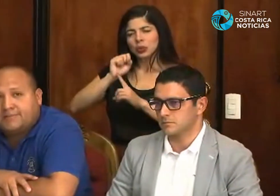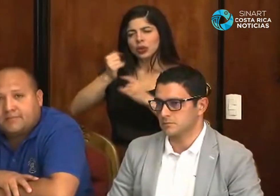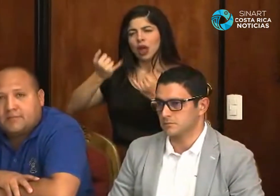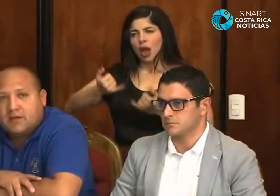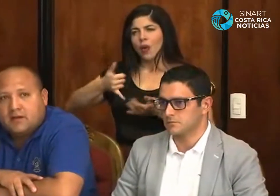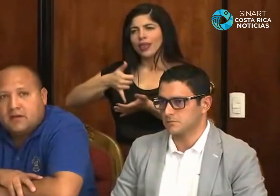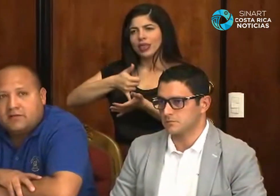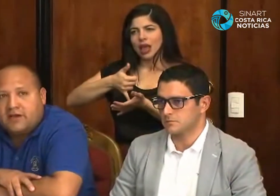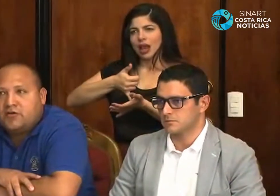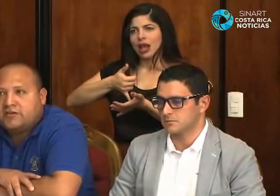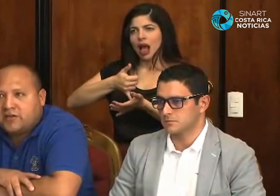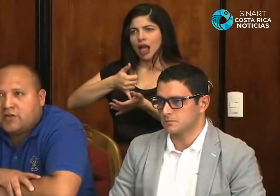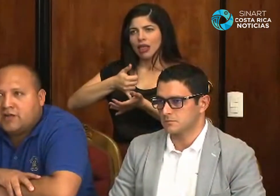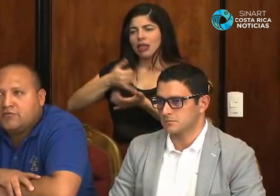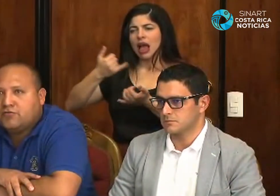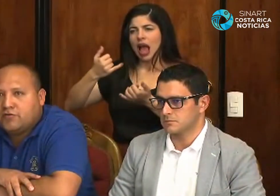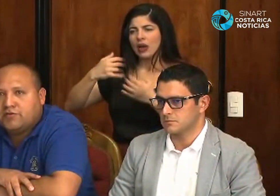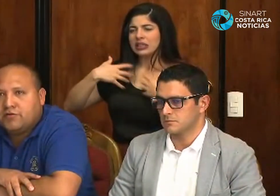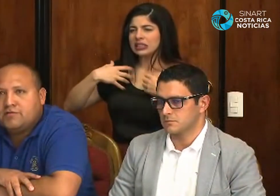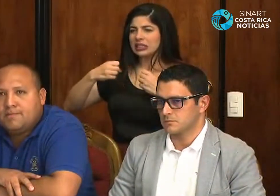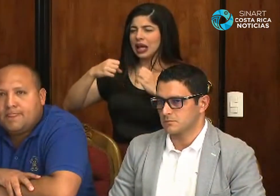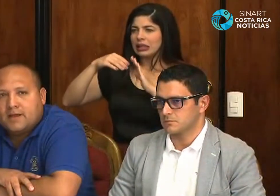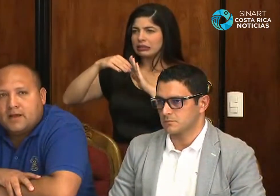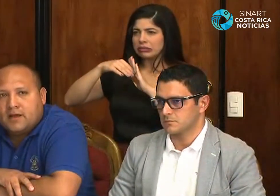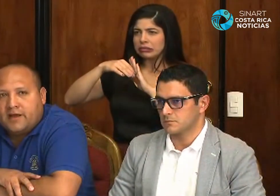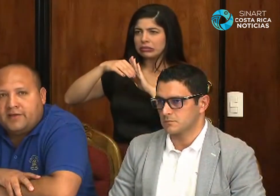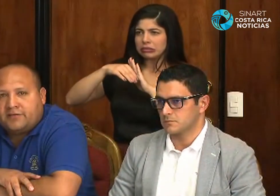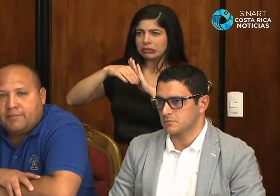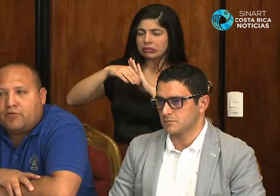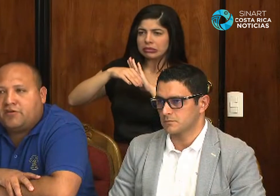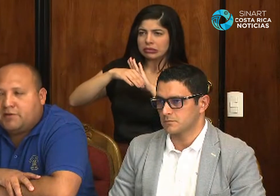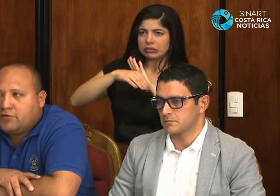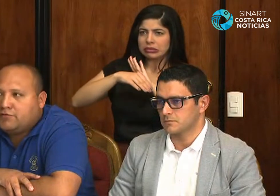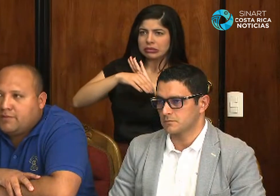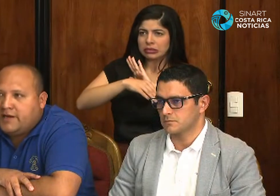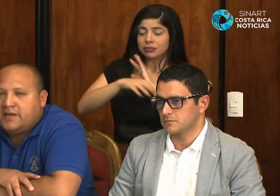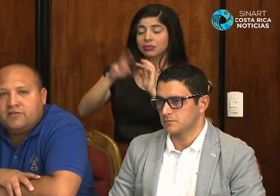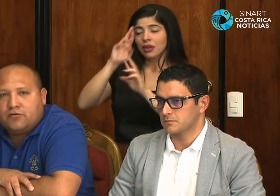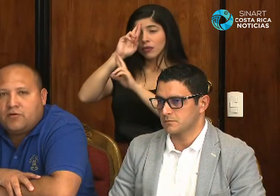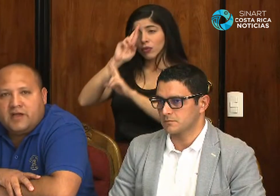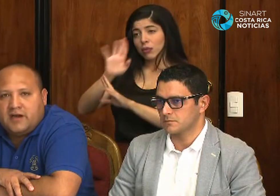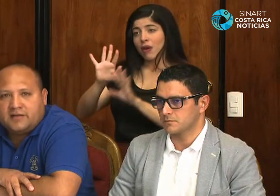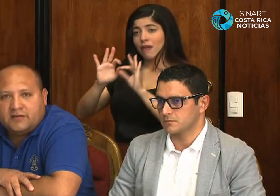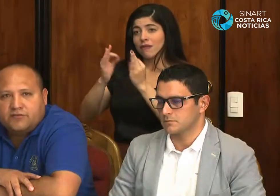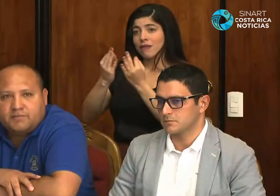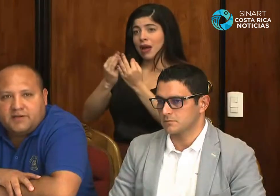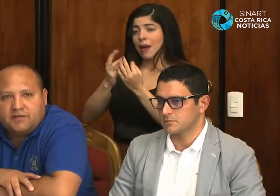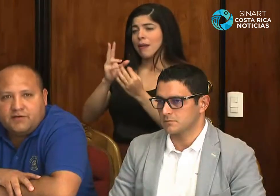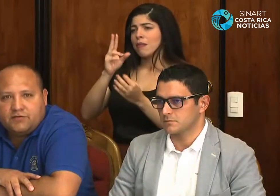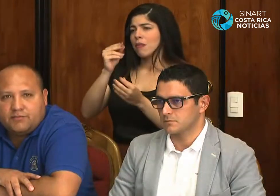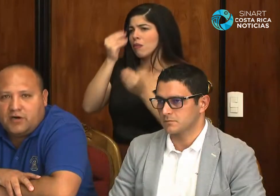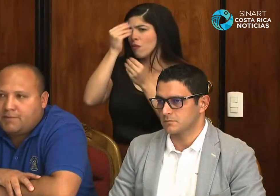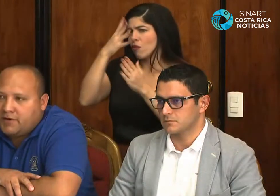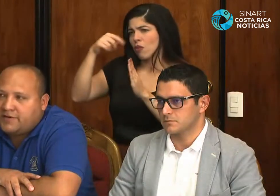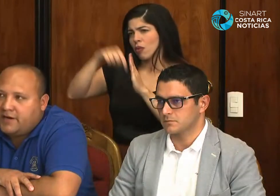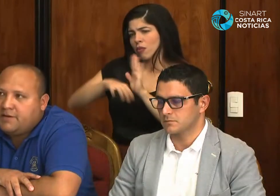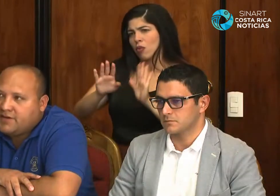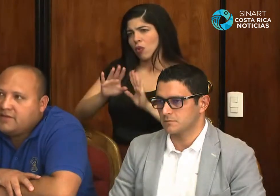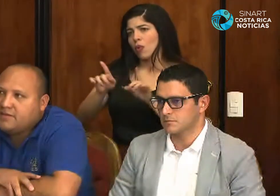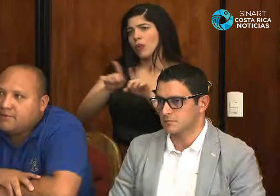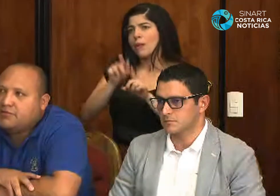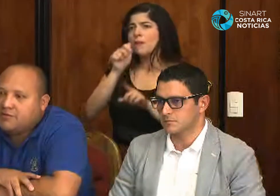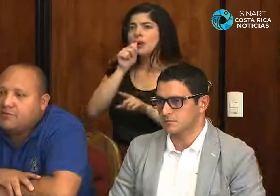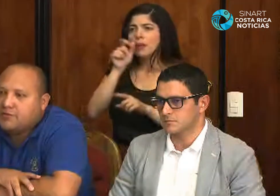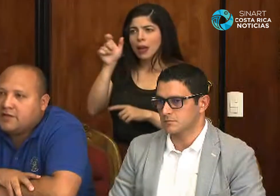delicada. Se ha ido deteriorando su condición. Por respecto a los familiares, no voy a dar datos específicos y por la privacidad